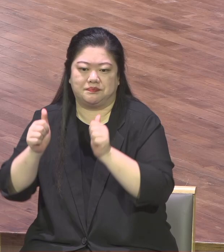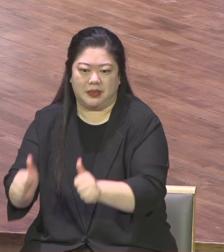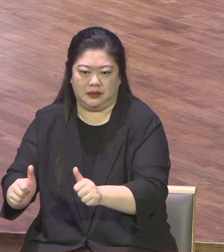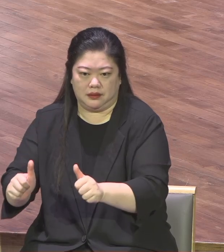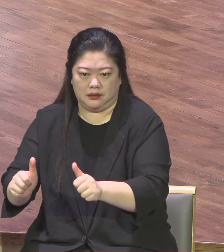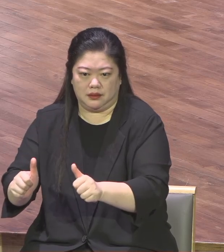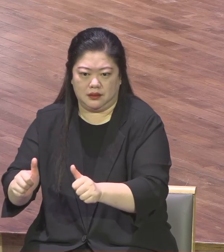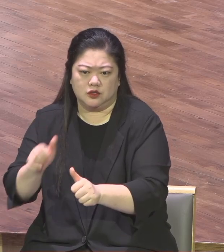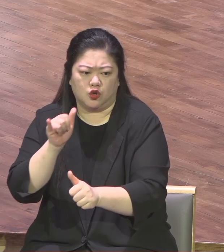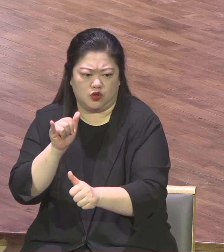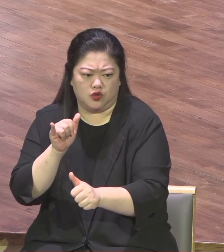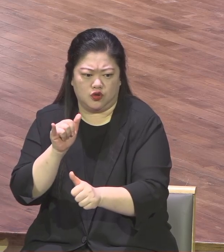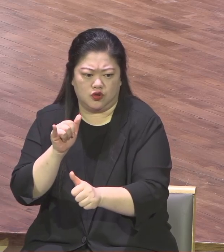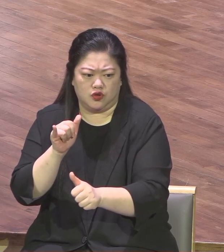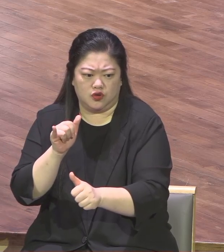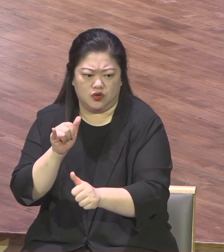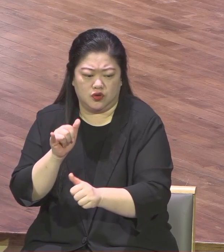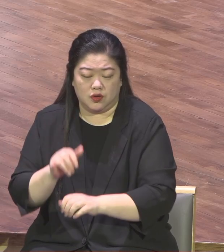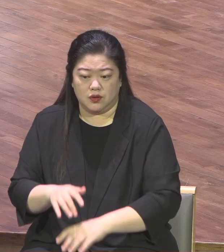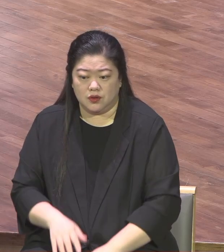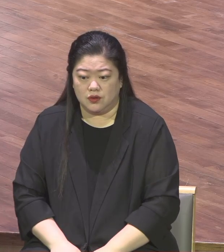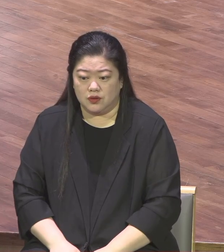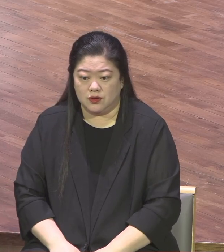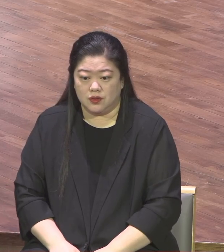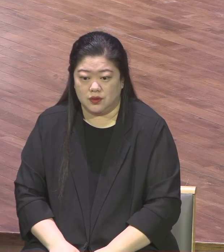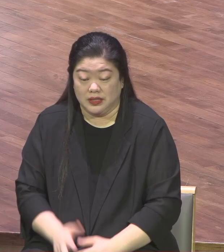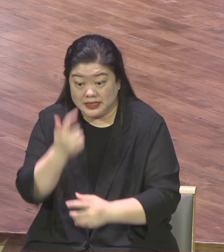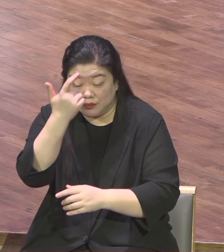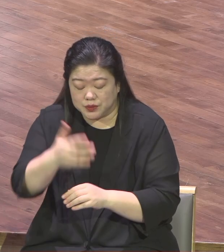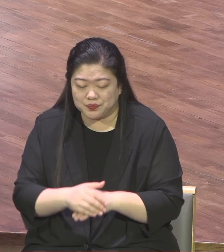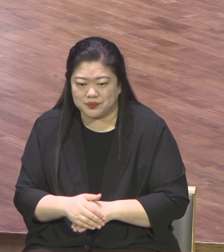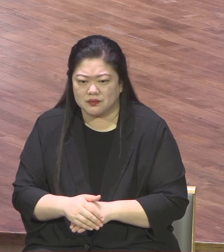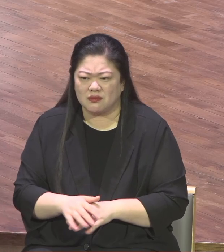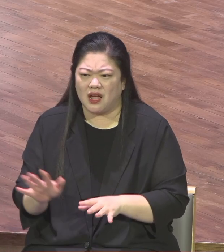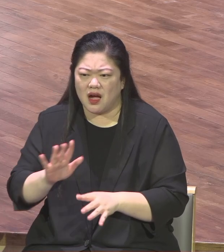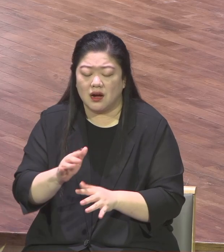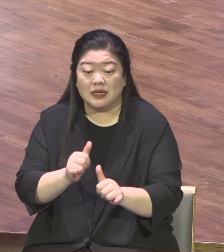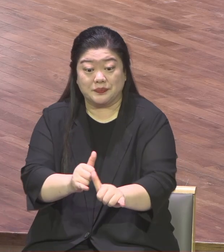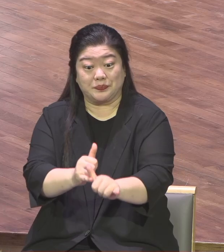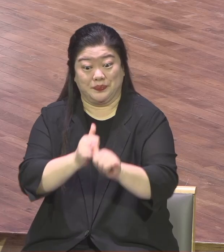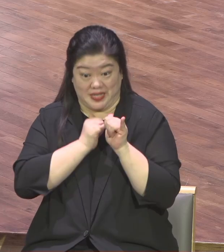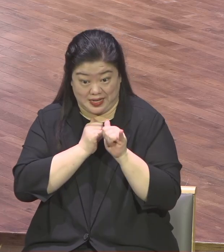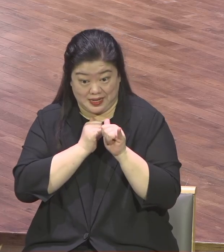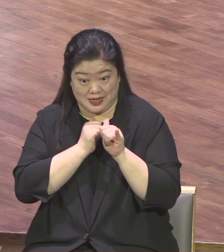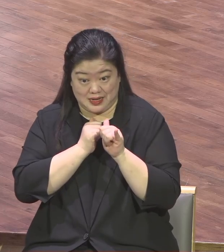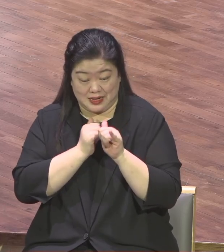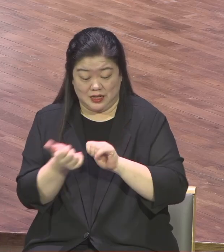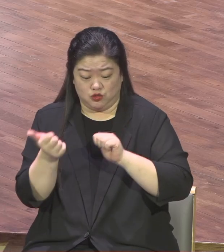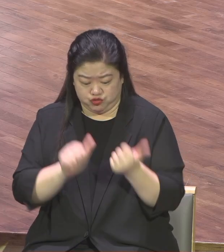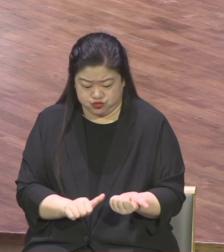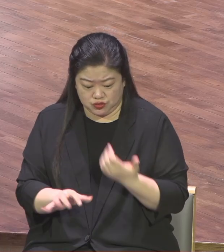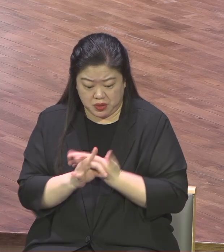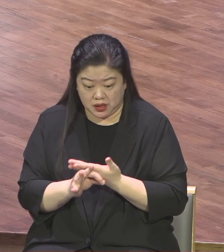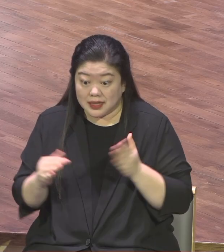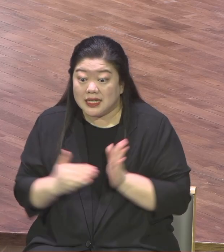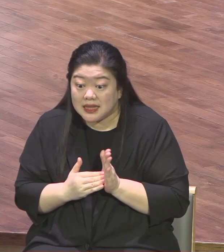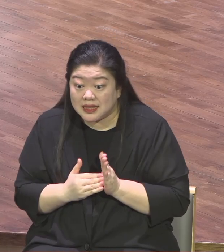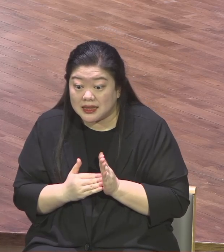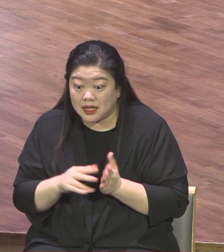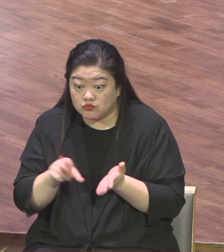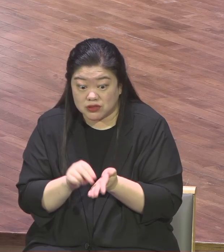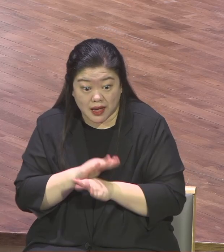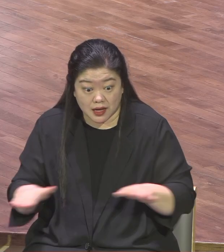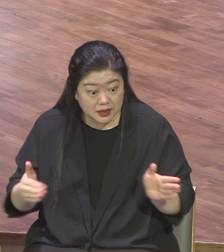문제입니다. 죽으면 끝나느냐? 그럼 뭐 자살해도 뭐 아무런 문제 없겠네.